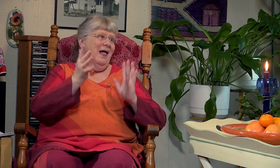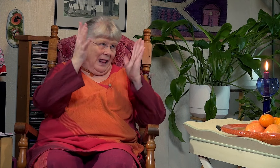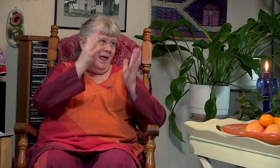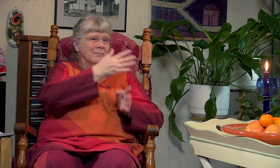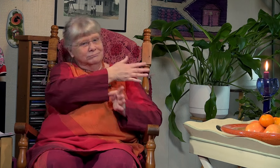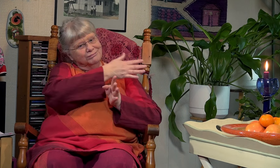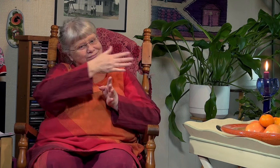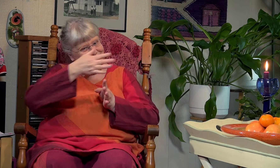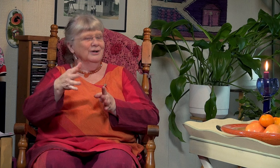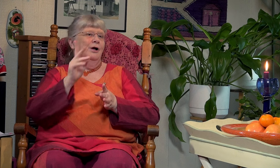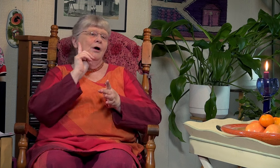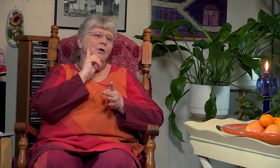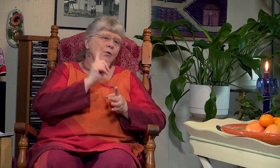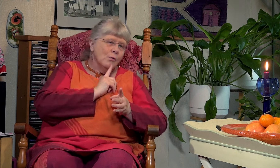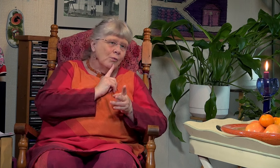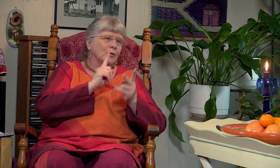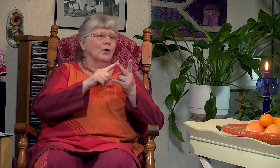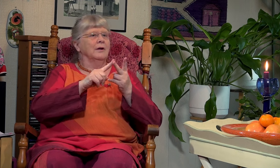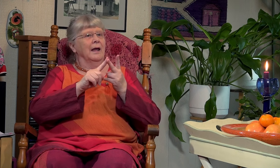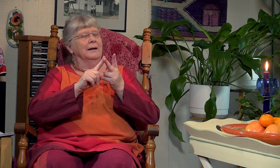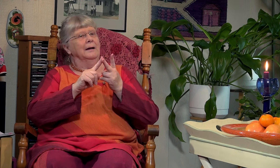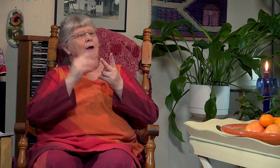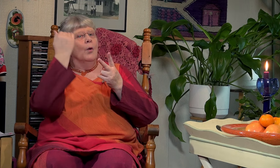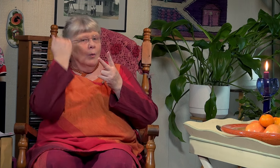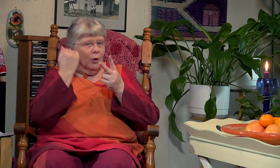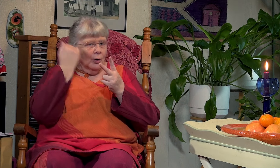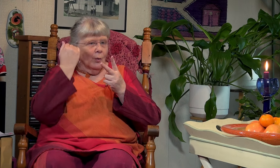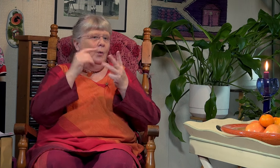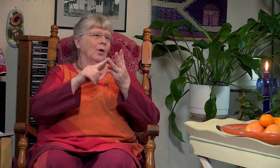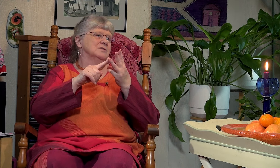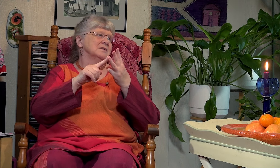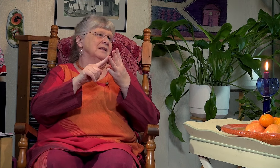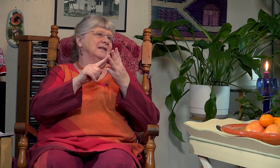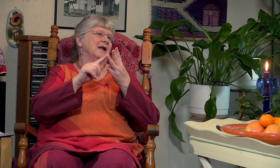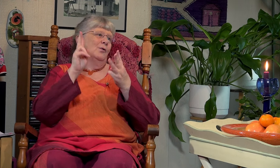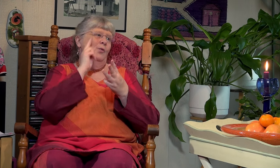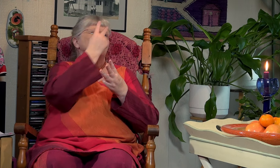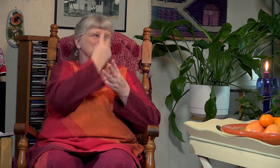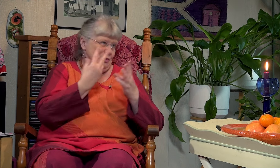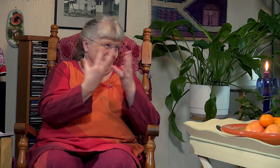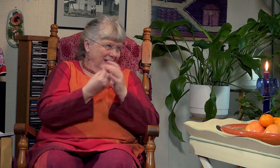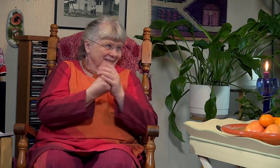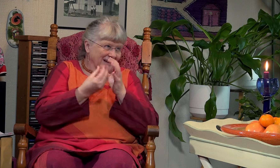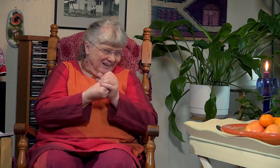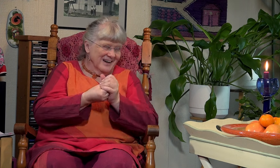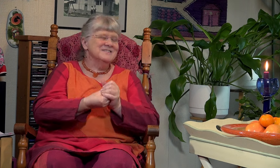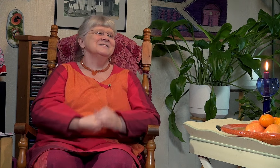niin hän on elämäntyönsä tehnyt kuurojen parissa, huonokuuloisten kanssa ja kuurosokeiden